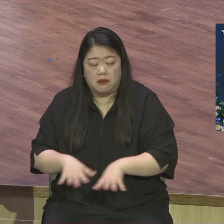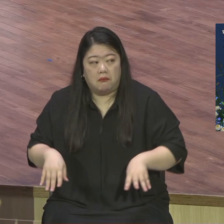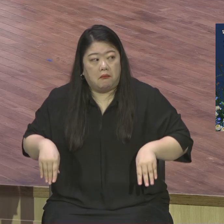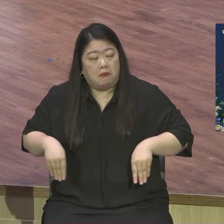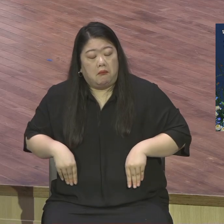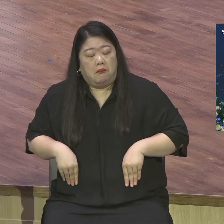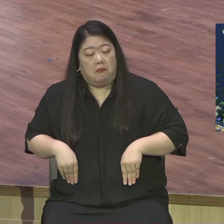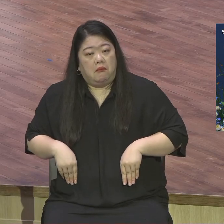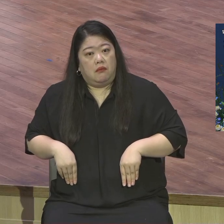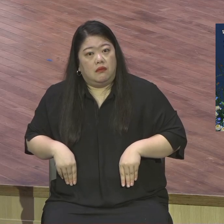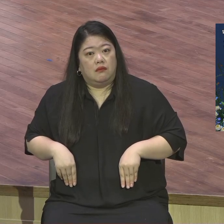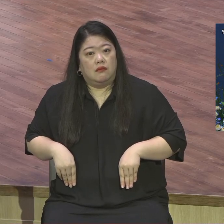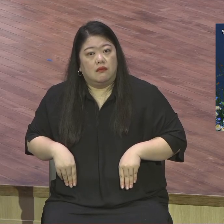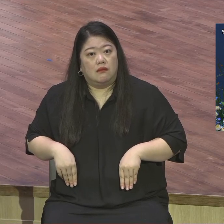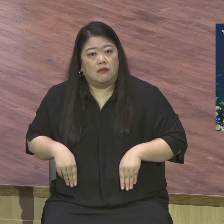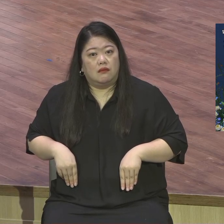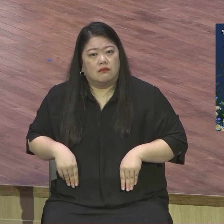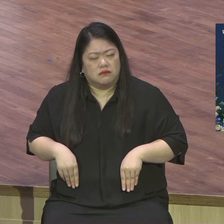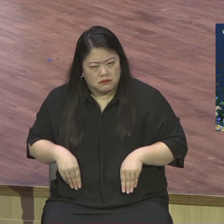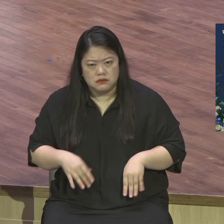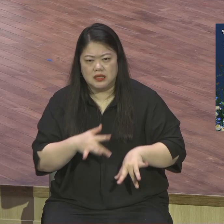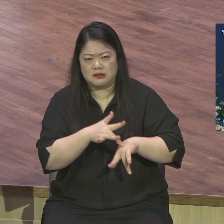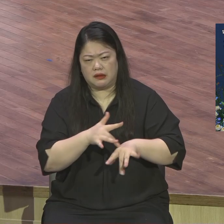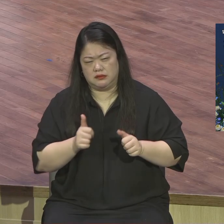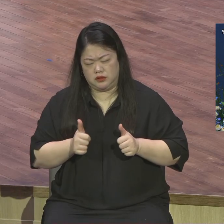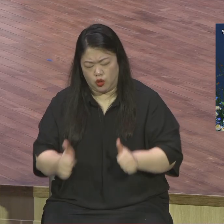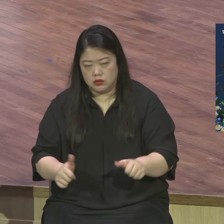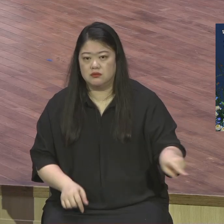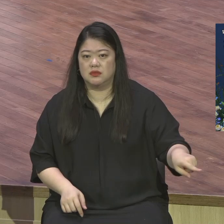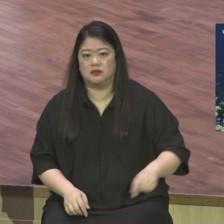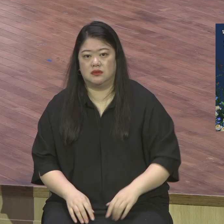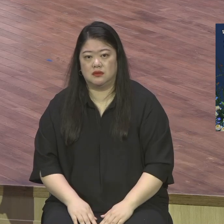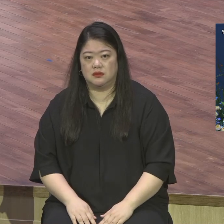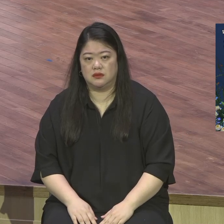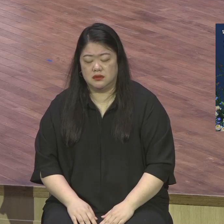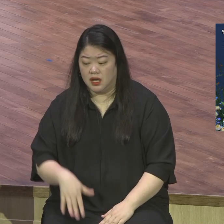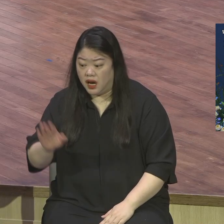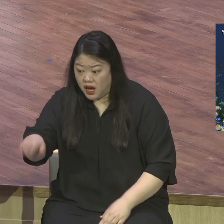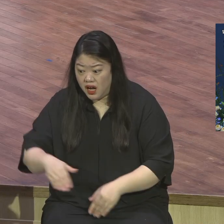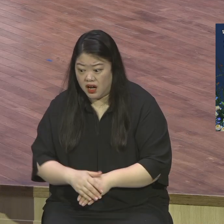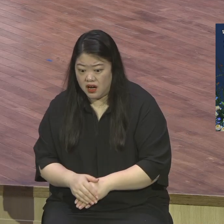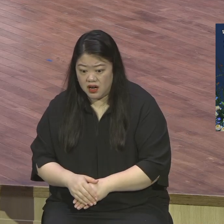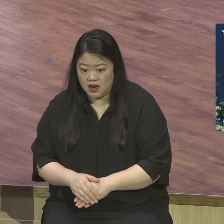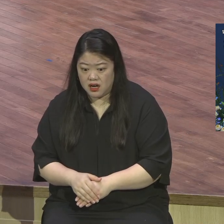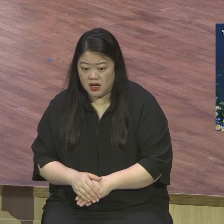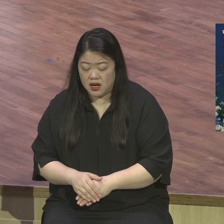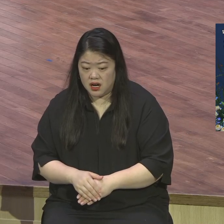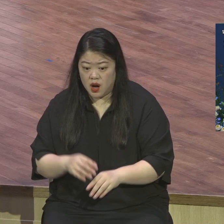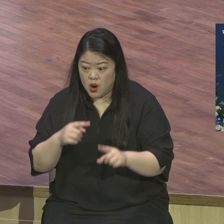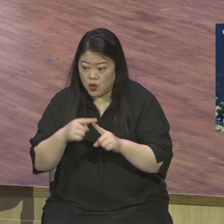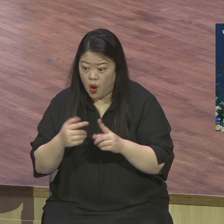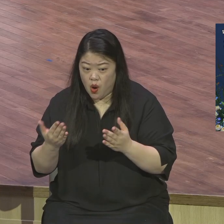그게 아무 관심이 없고 오직 돈 오직 나